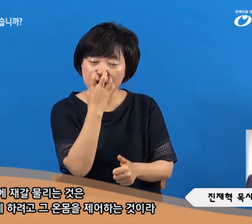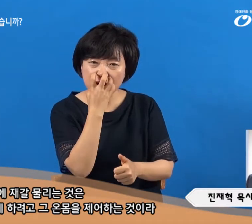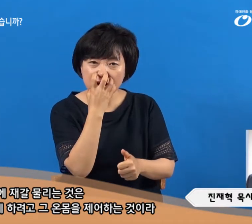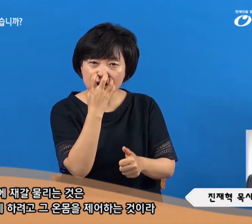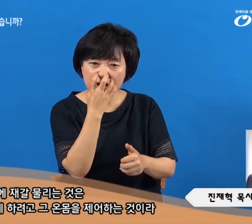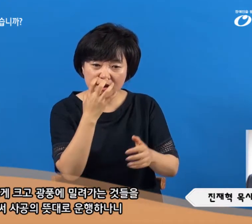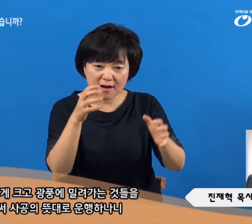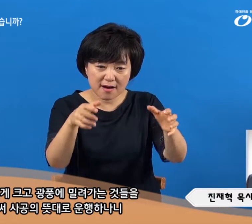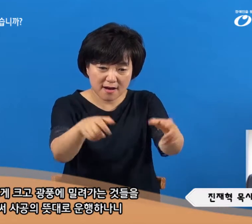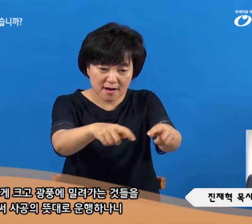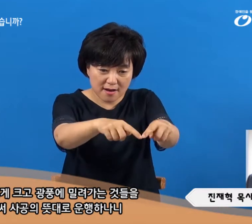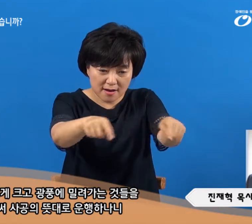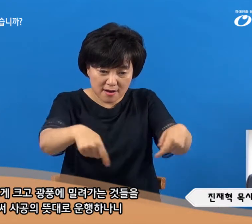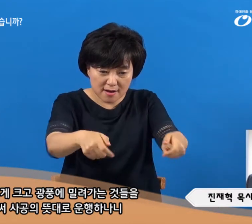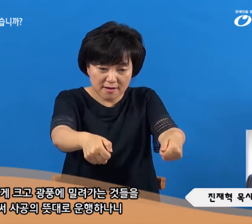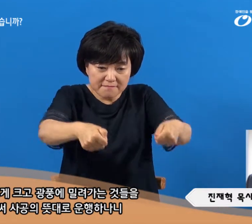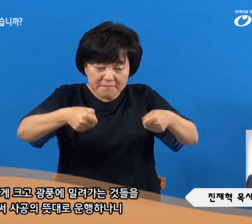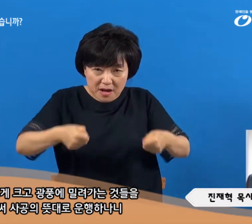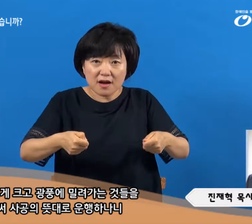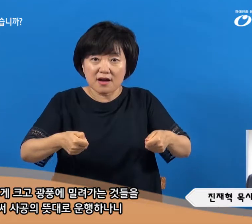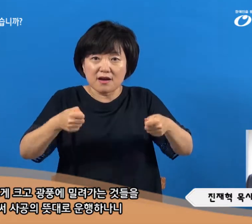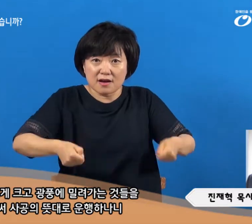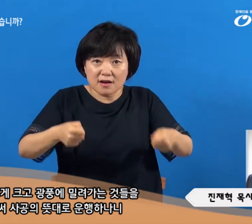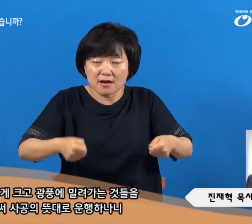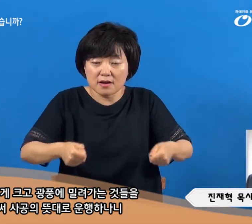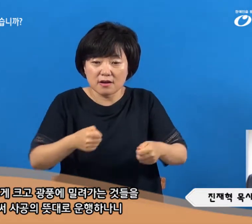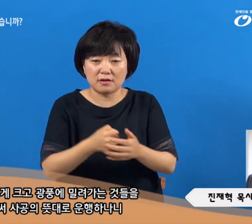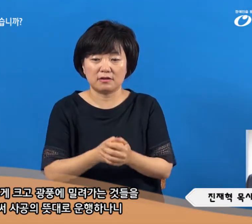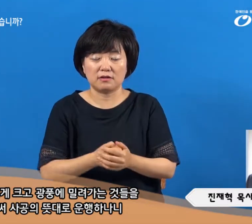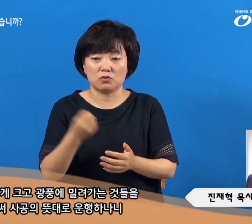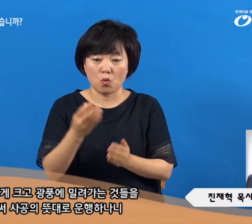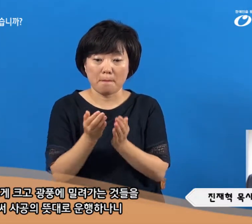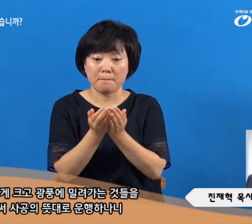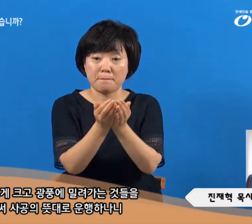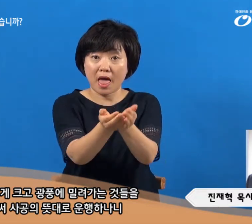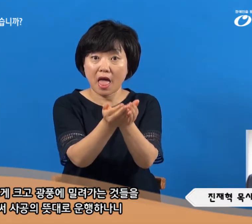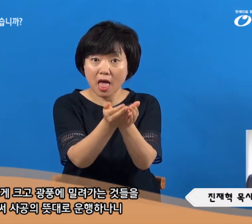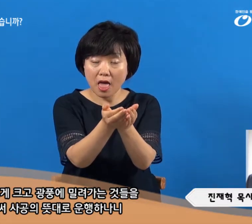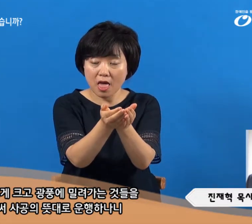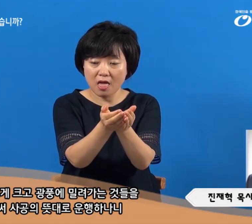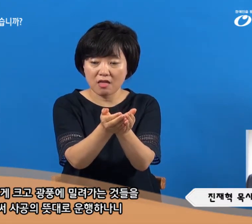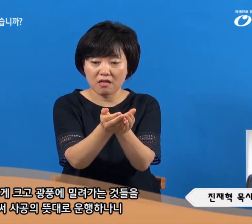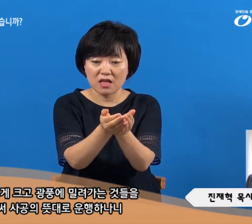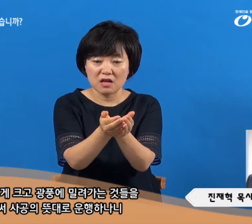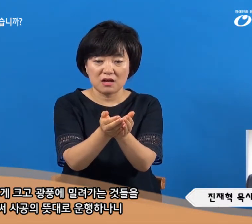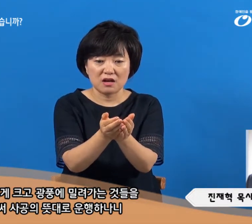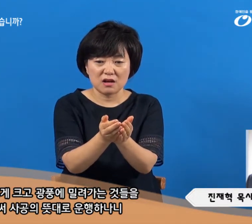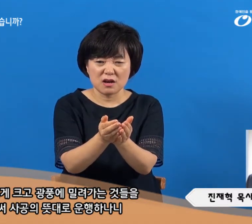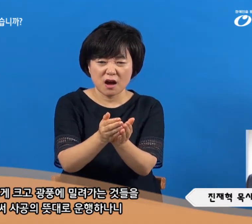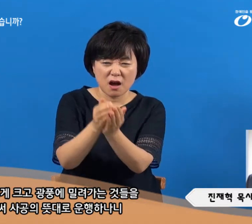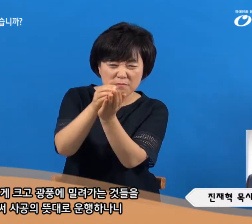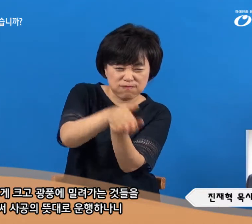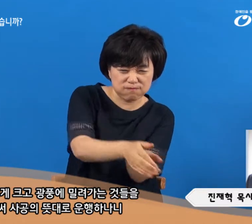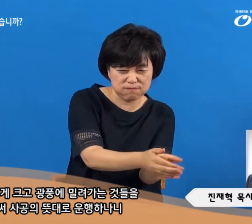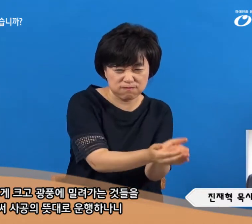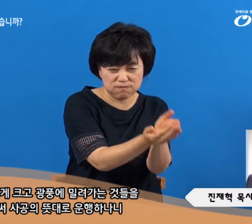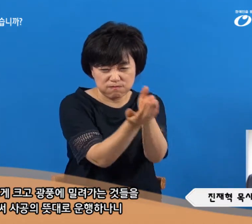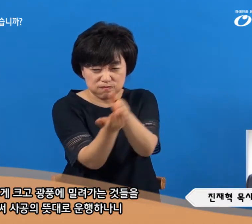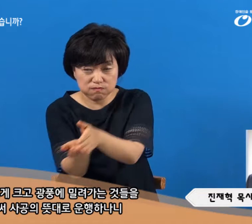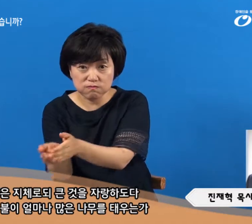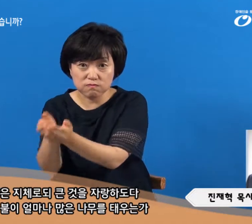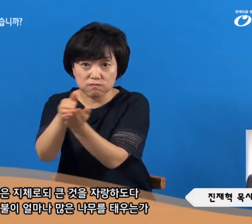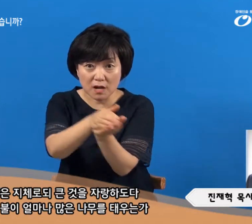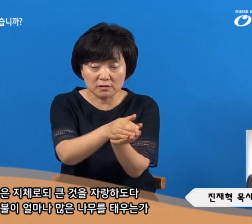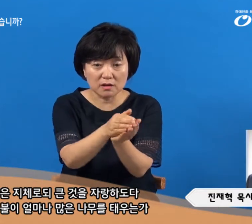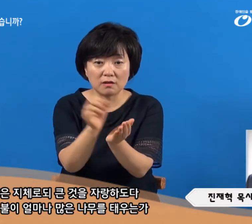제어하는 것이라. 또 배를 보라. 그렇게 크고 광풍에 밀려가는 것들을 지극히 작은 키로서 사공의 뜻대로